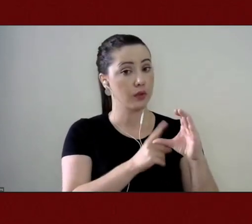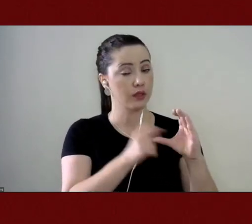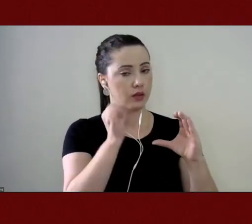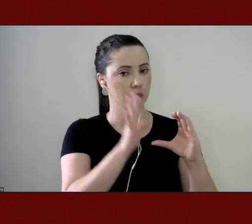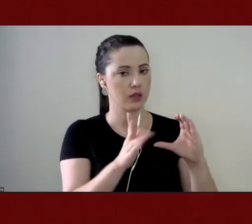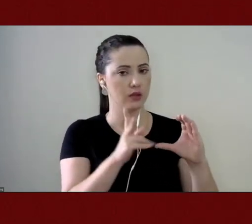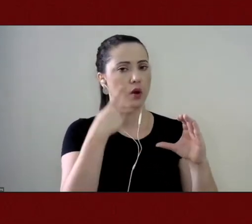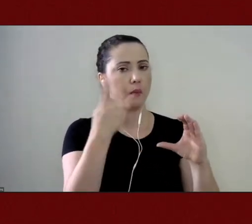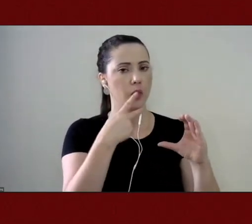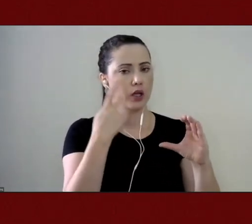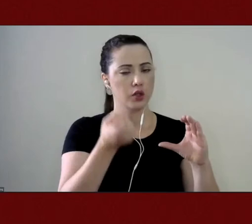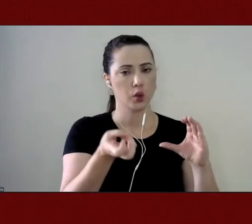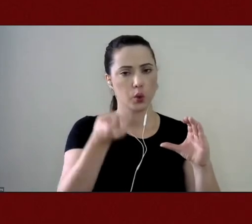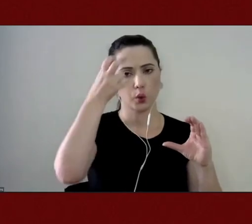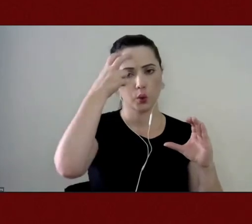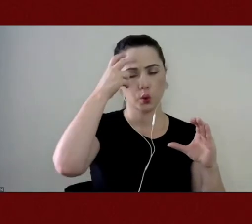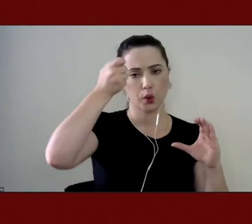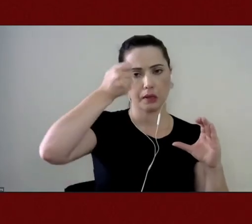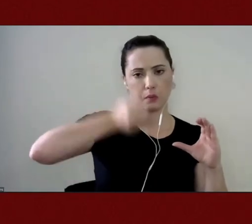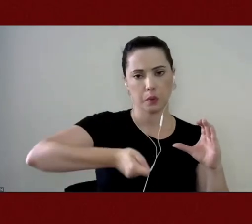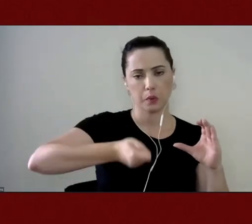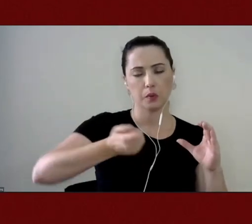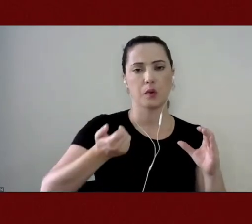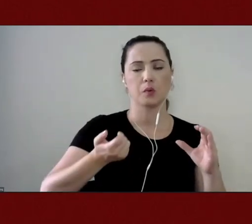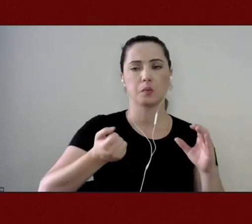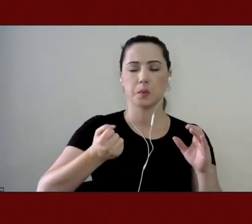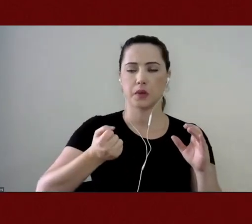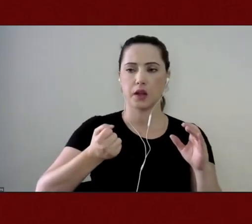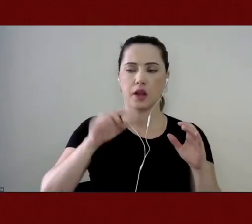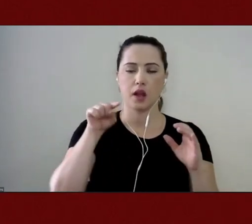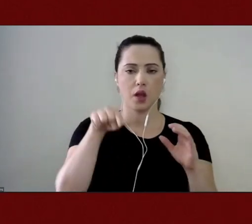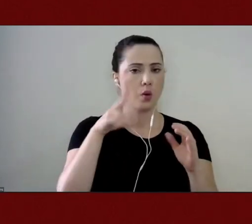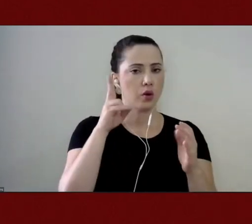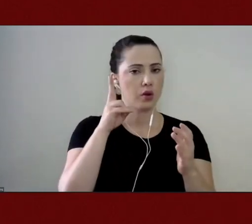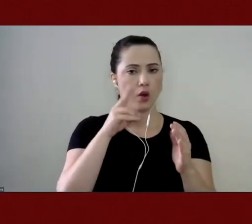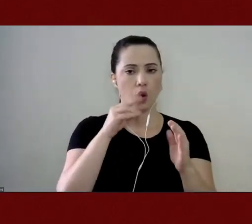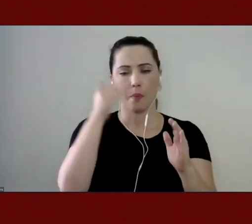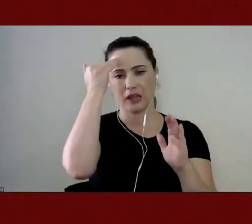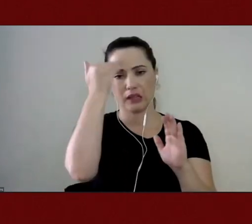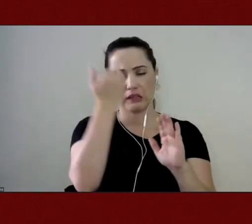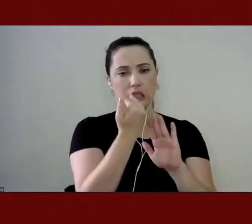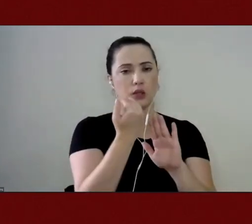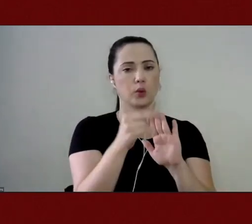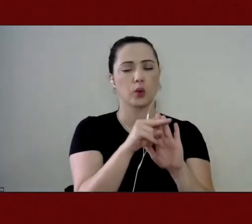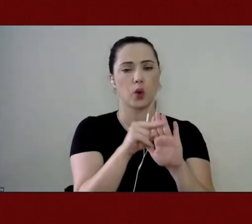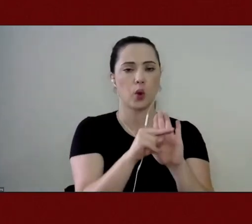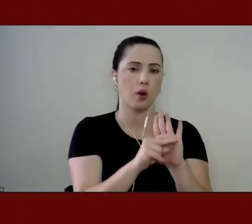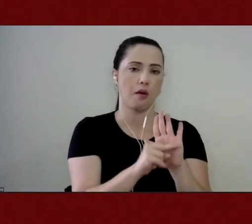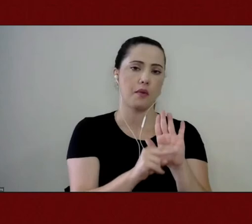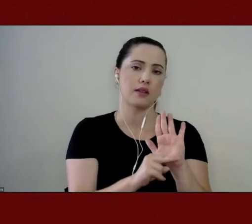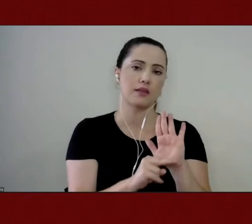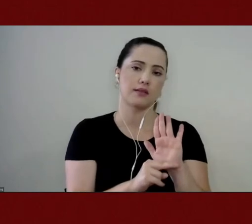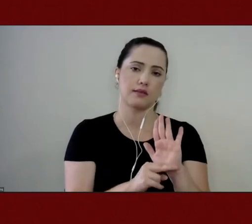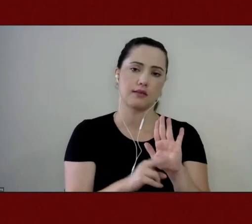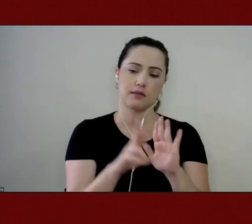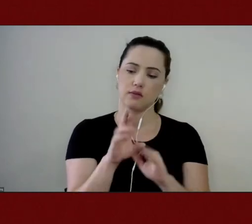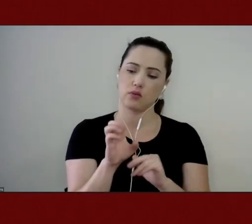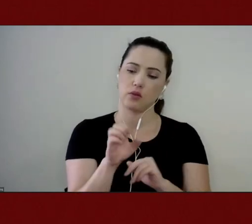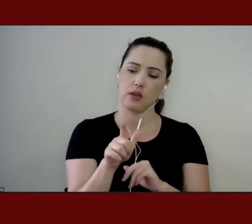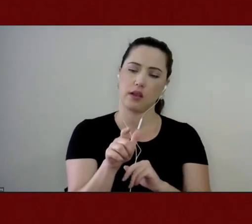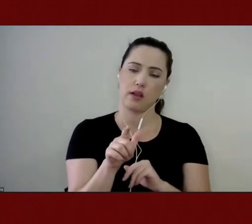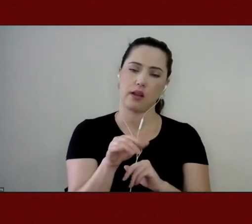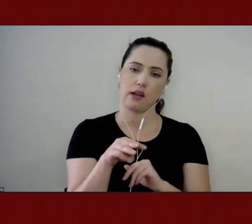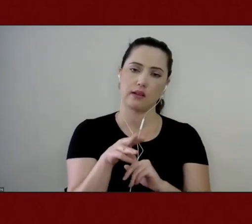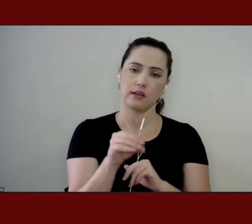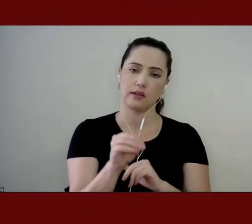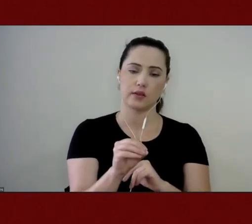política cultural e uma estética oficial, seguindo os princípios aí do zdanovismo, do realismo socialista.